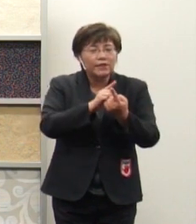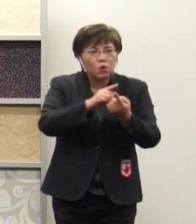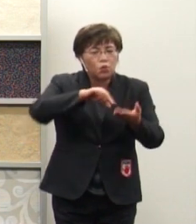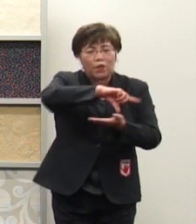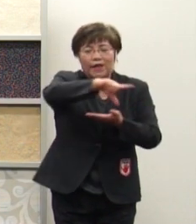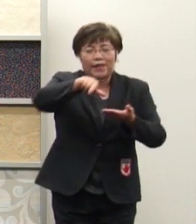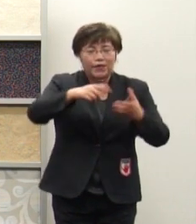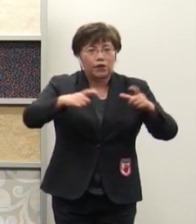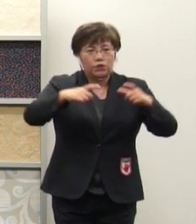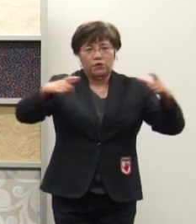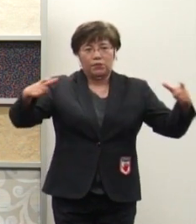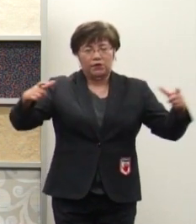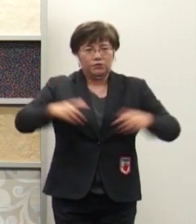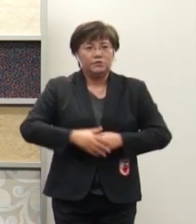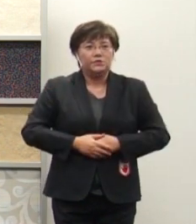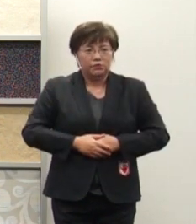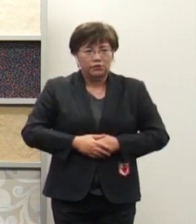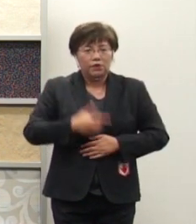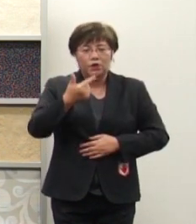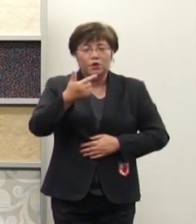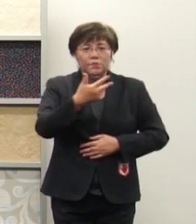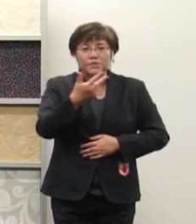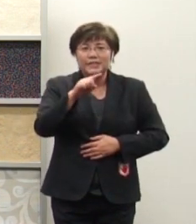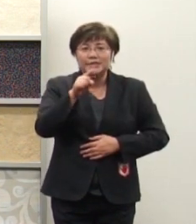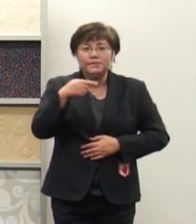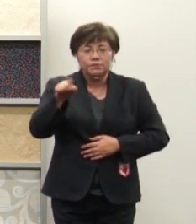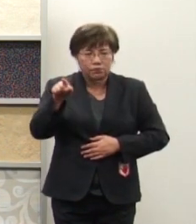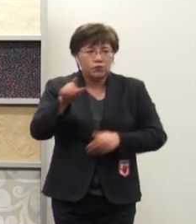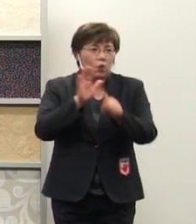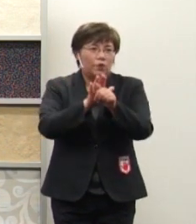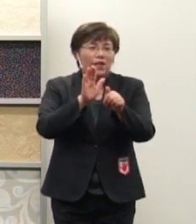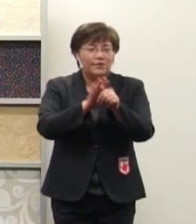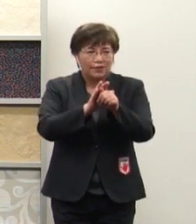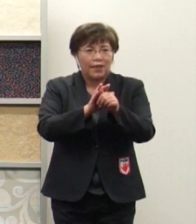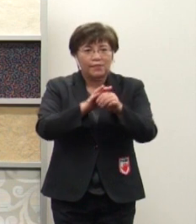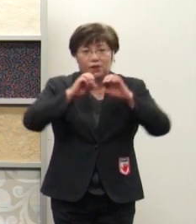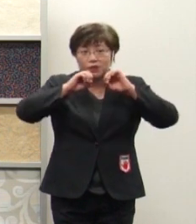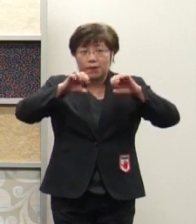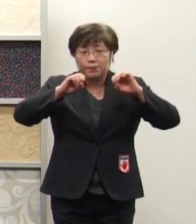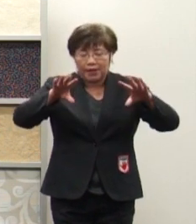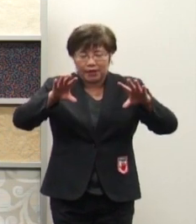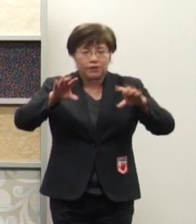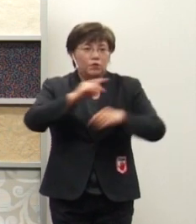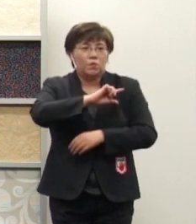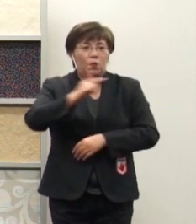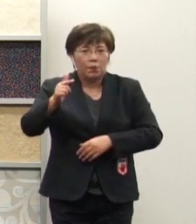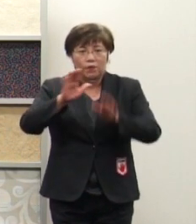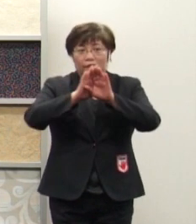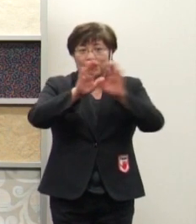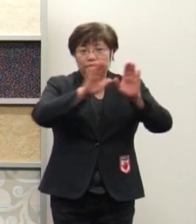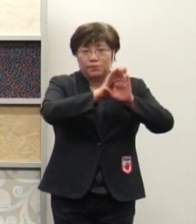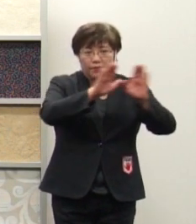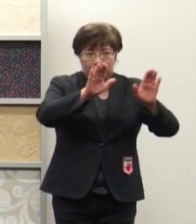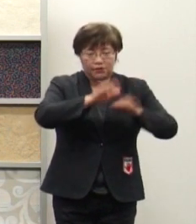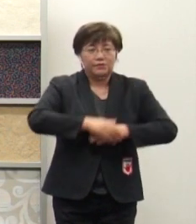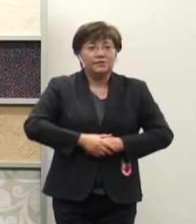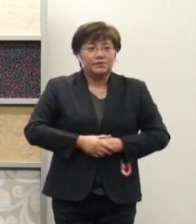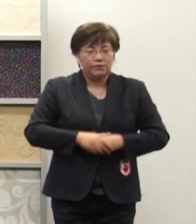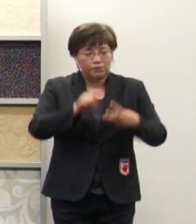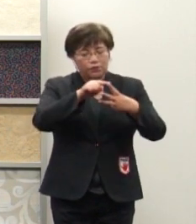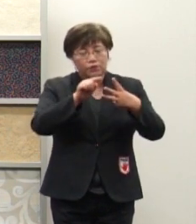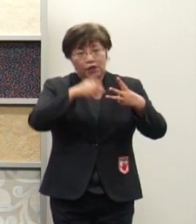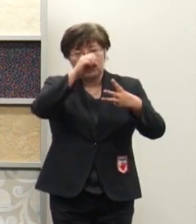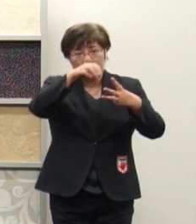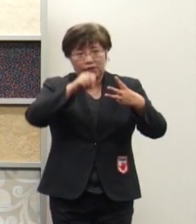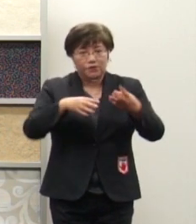無人でお助けキャンペーンの期間の延長などこれら3点を実行に移してまいります。以下順次お話を